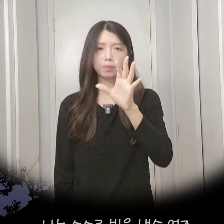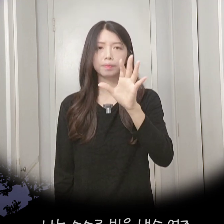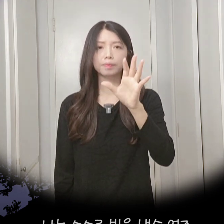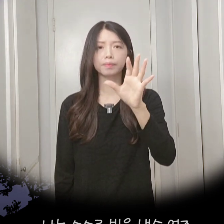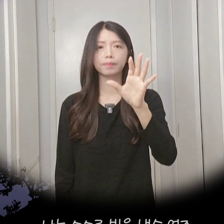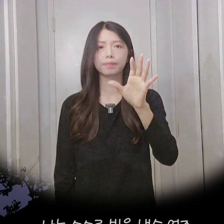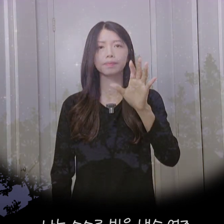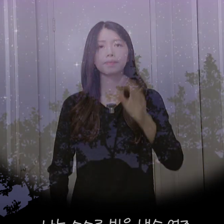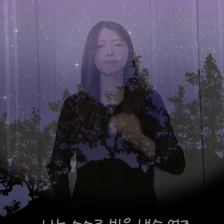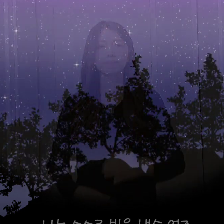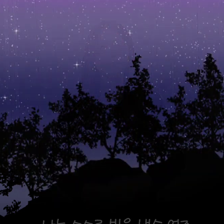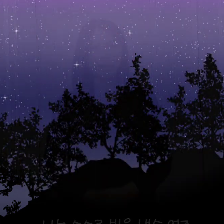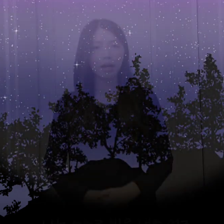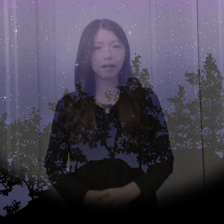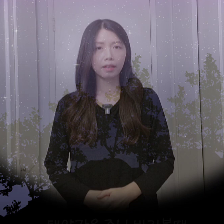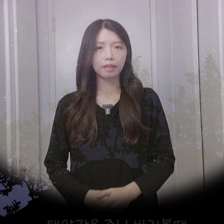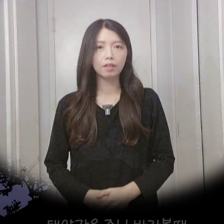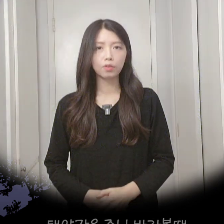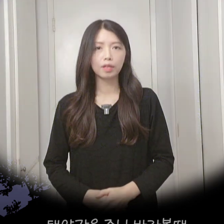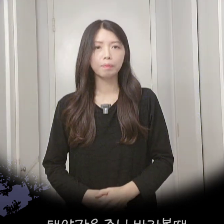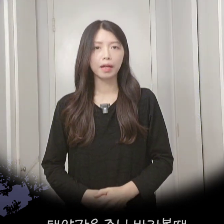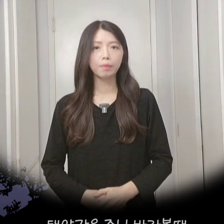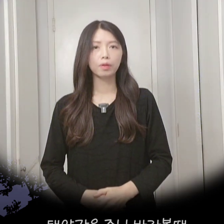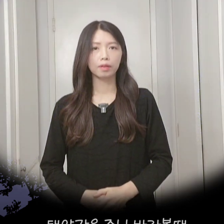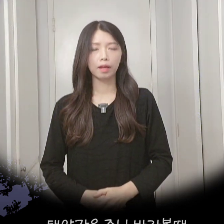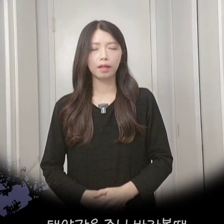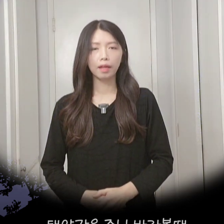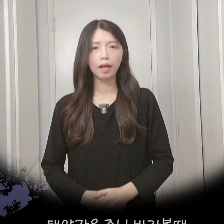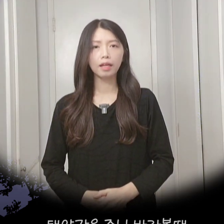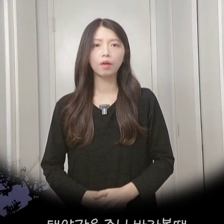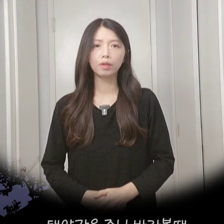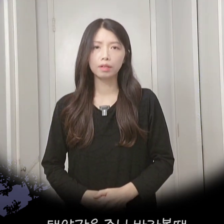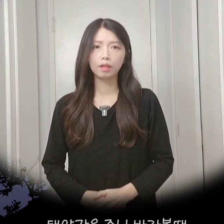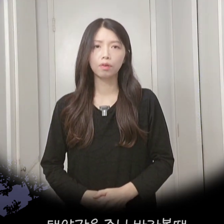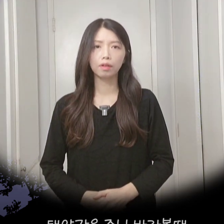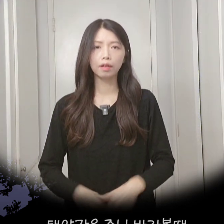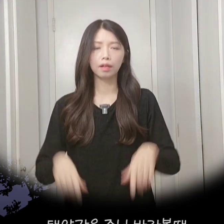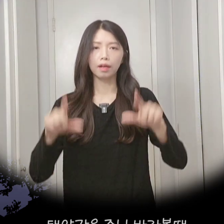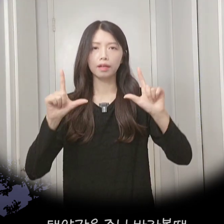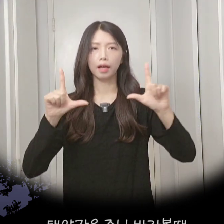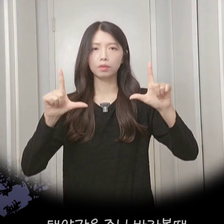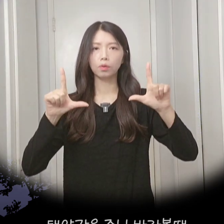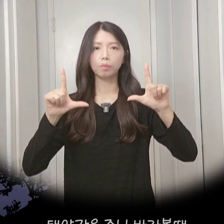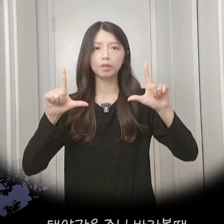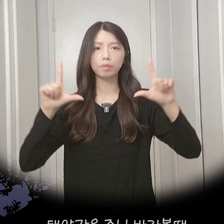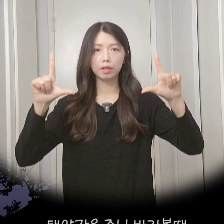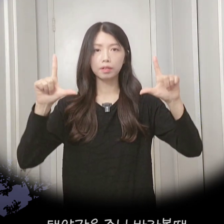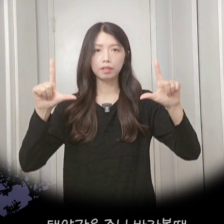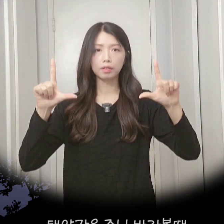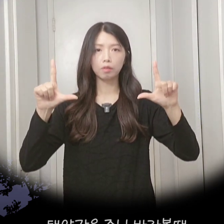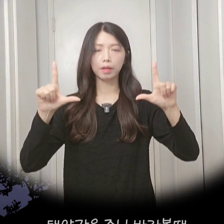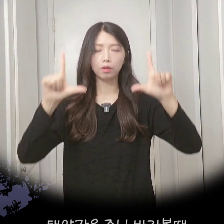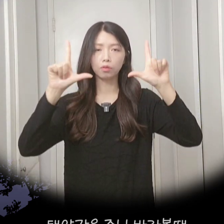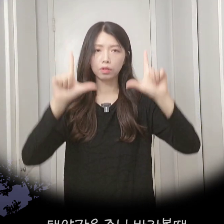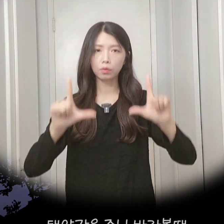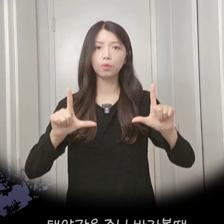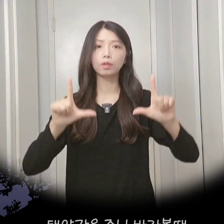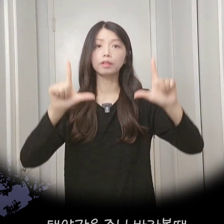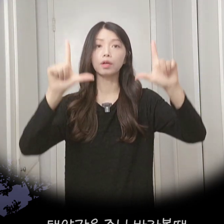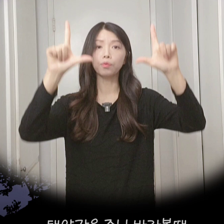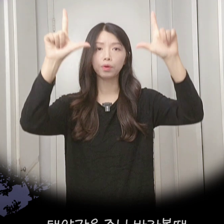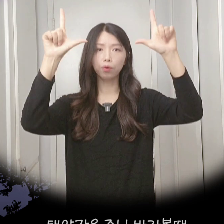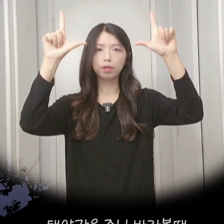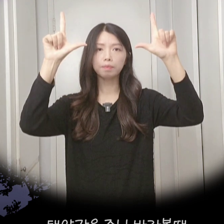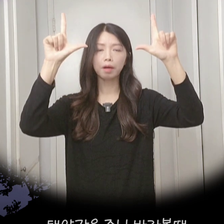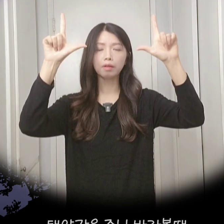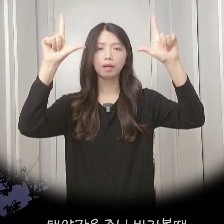없죠. 태양 같은 주님 바라볼 때. 태양이라고 한 뜻의 수어는 양손 엄지검지를 니은처럼 만들어주시고